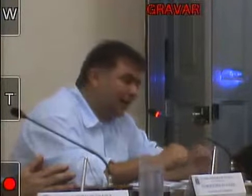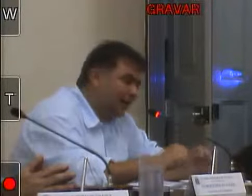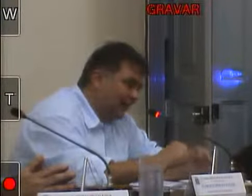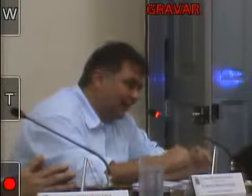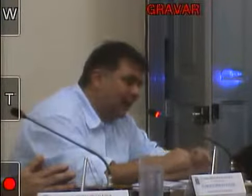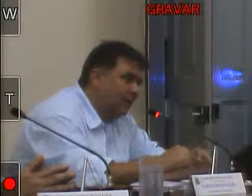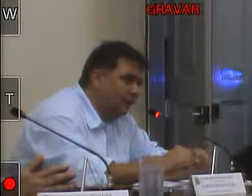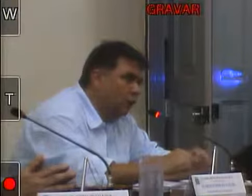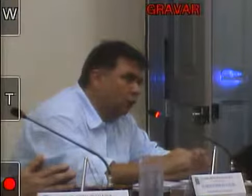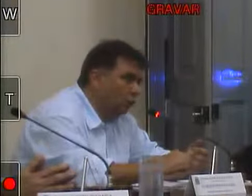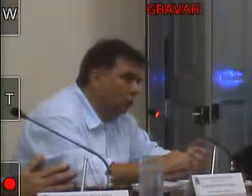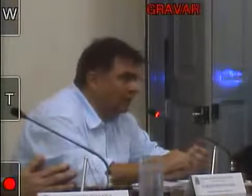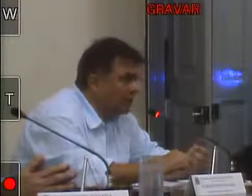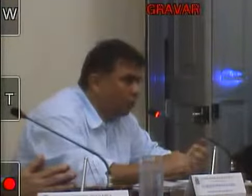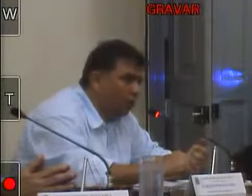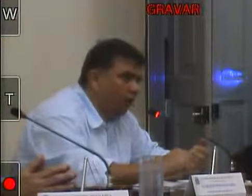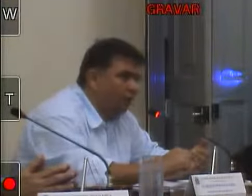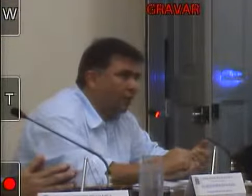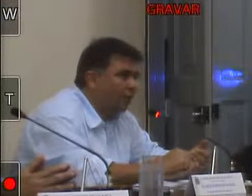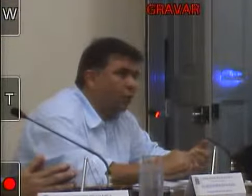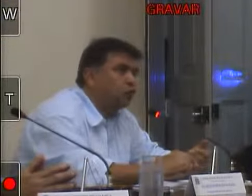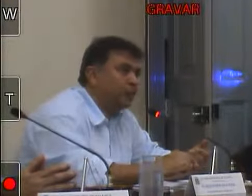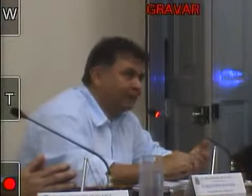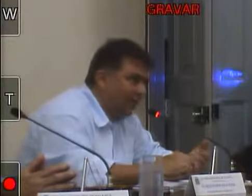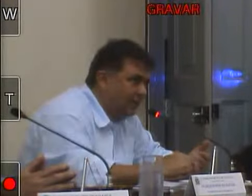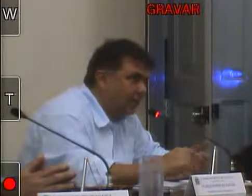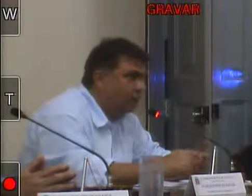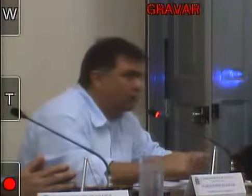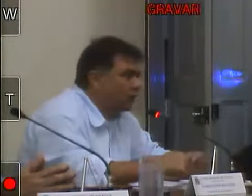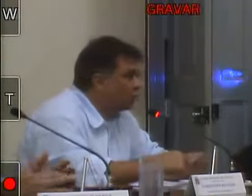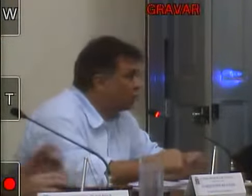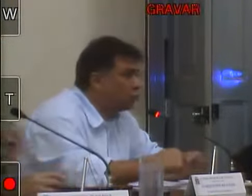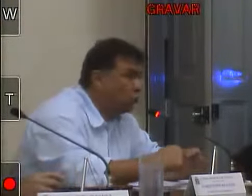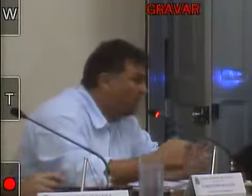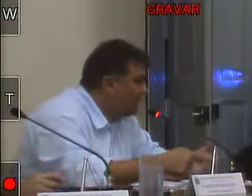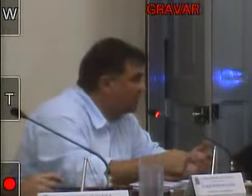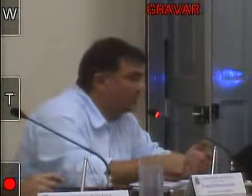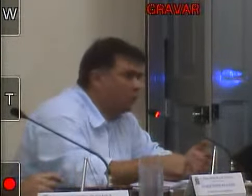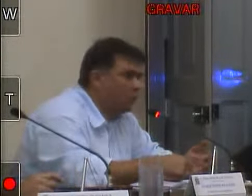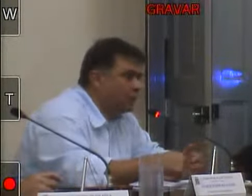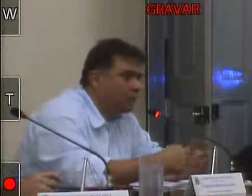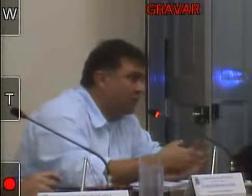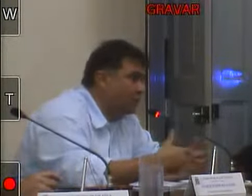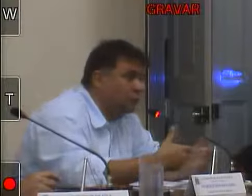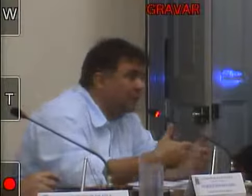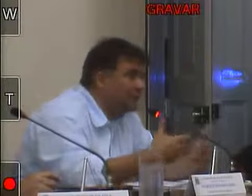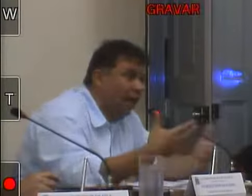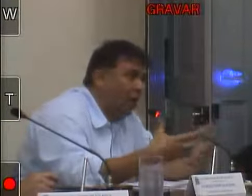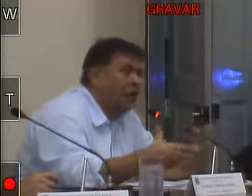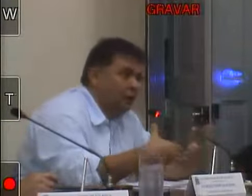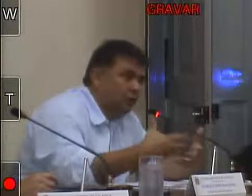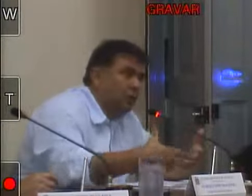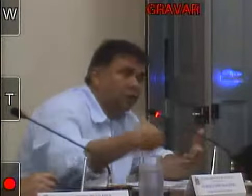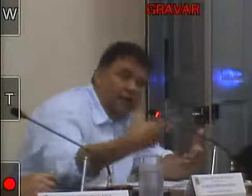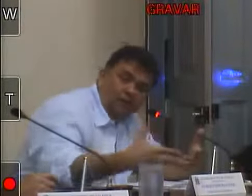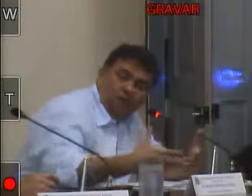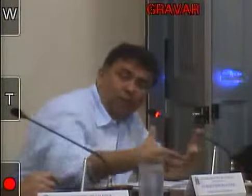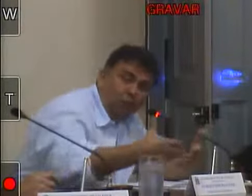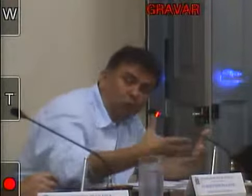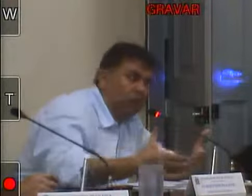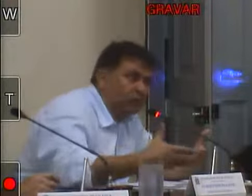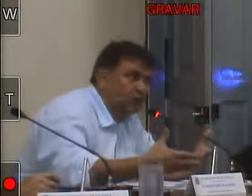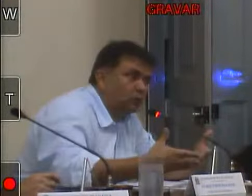ali naquele tubo passa cloro, né? E outros metais. Então, ou seja, são super resistentes à corrosão. Um metal especial é justamente para